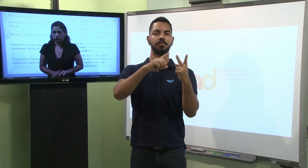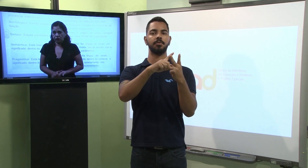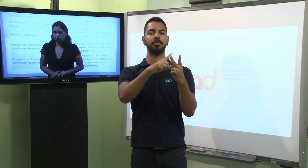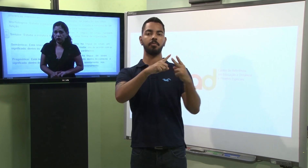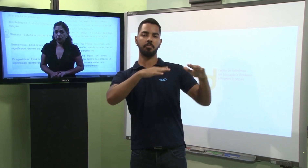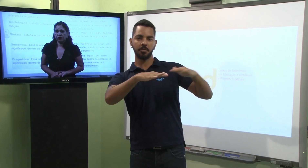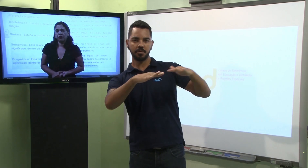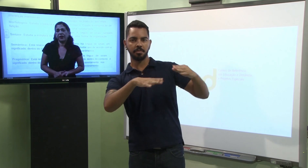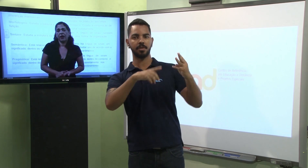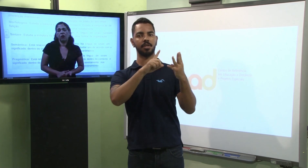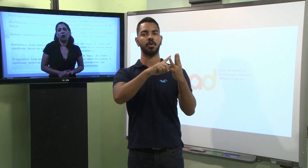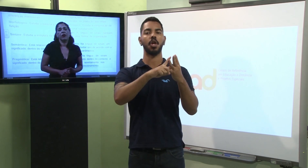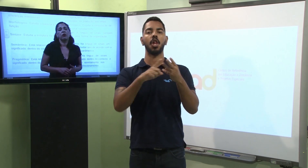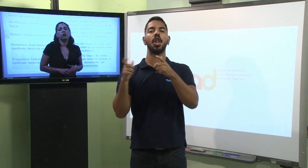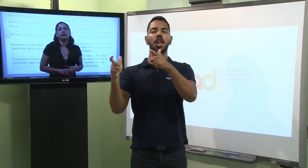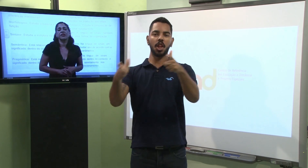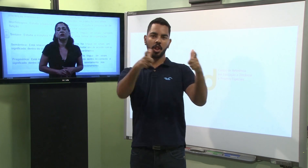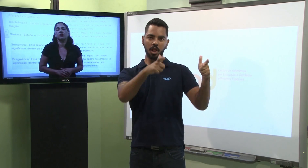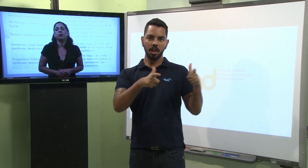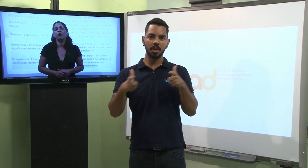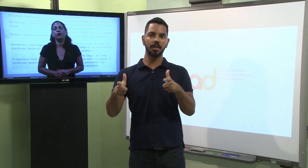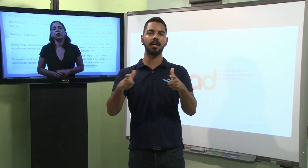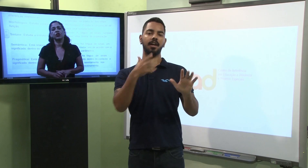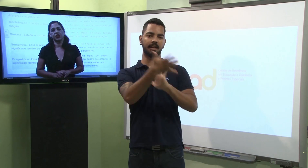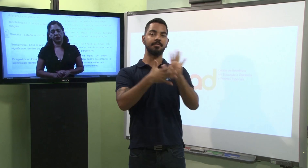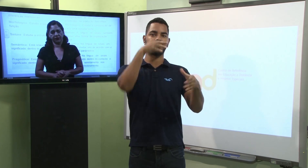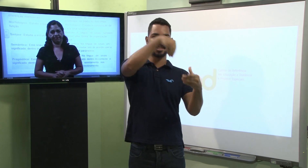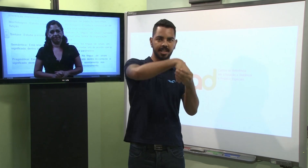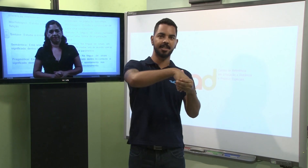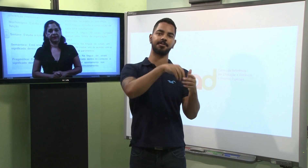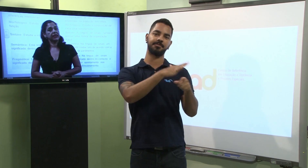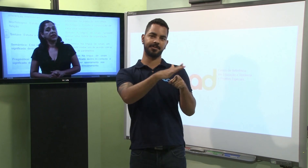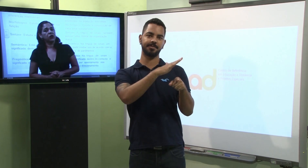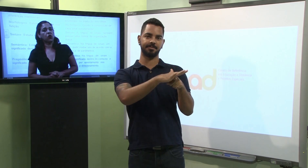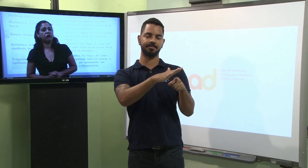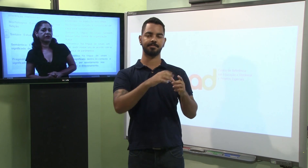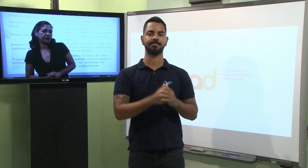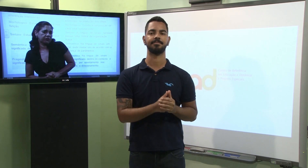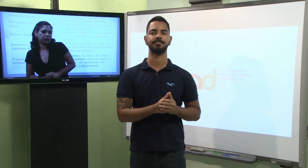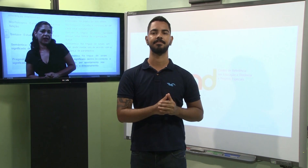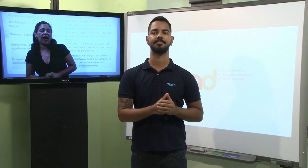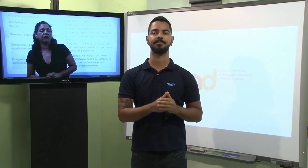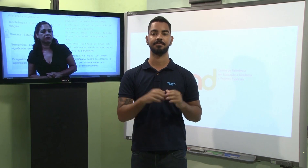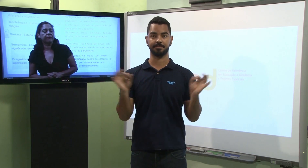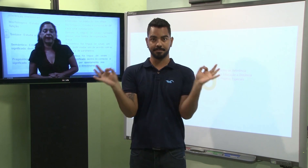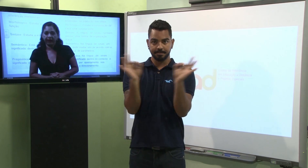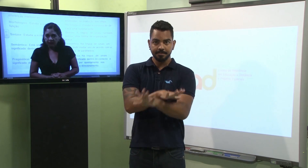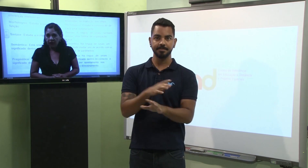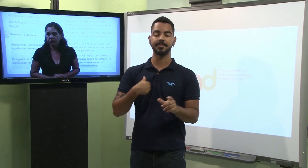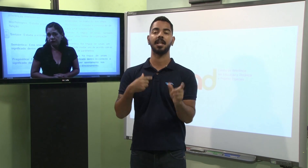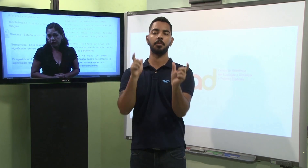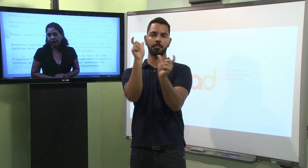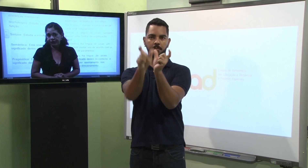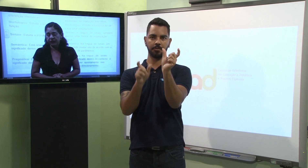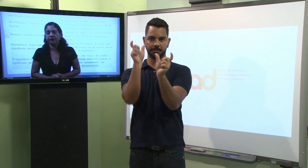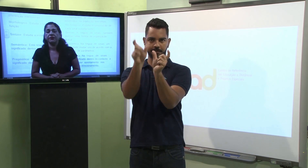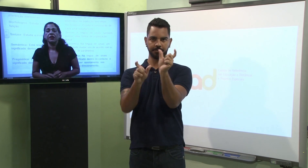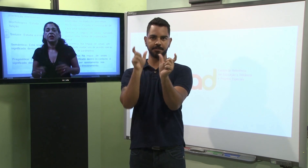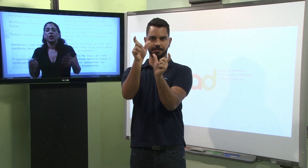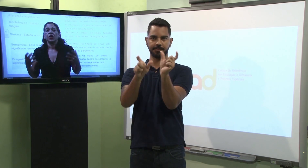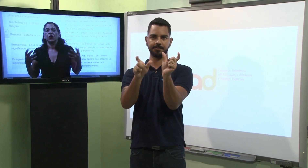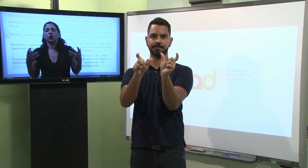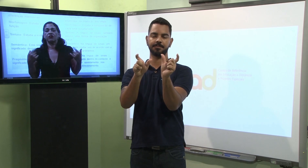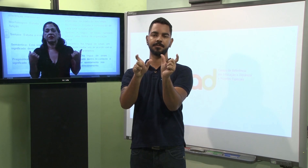Continuando nossos estudos, vamos ver agora o conceito de morfologia. E como vocês estudaram também a